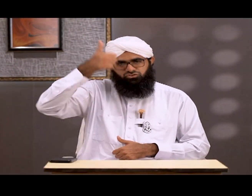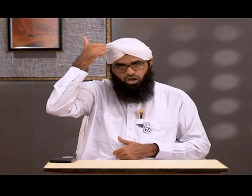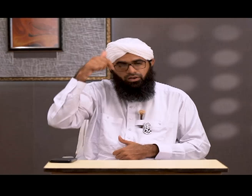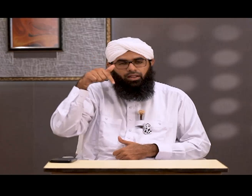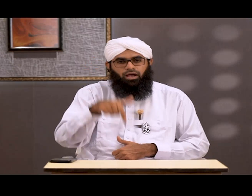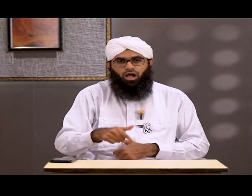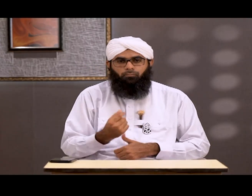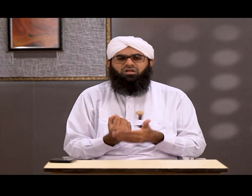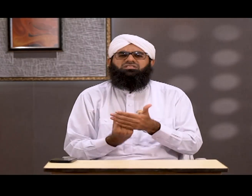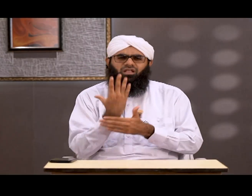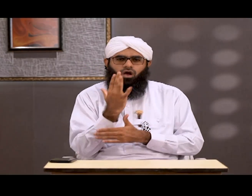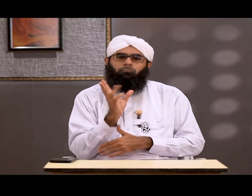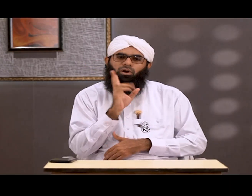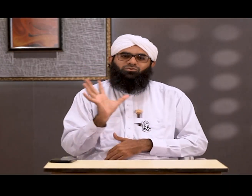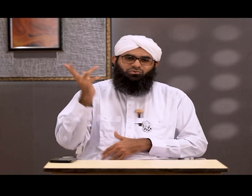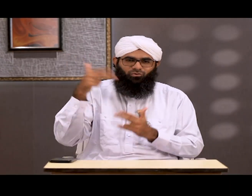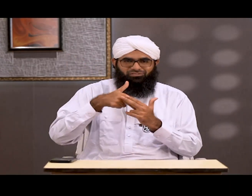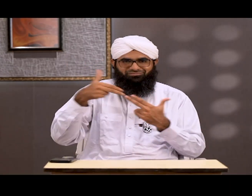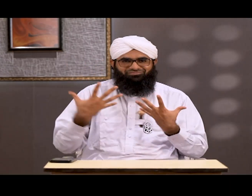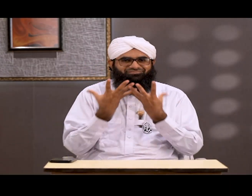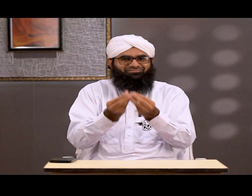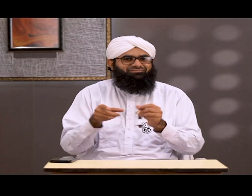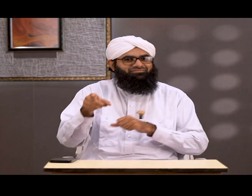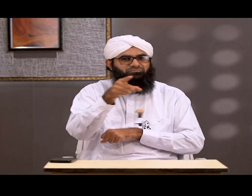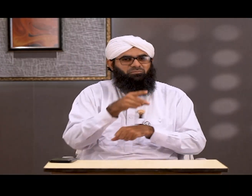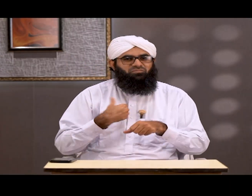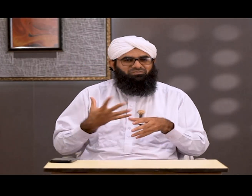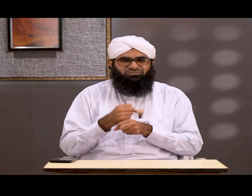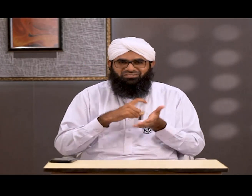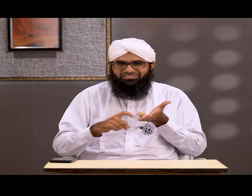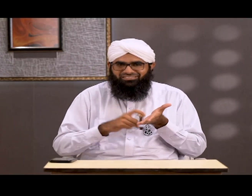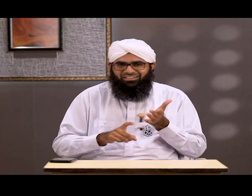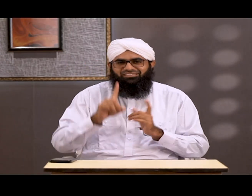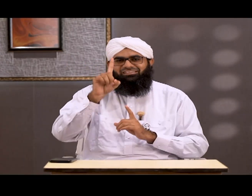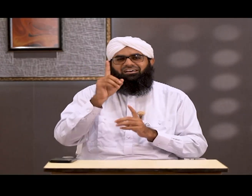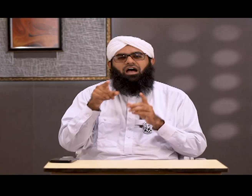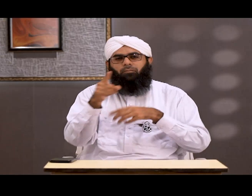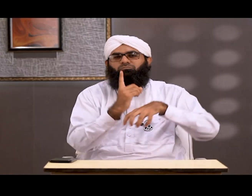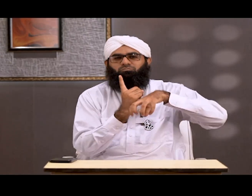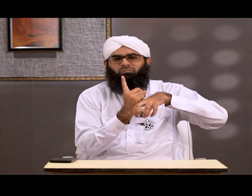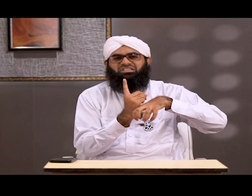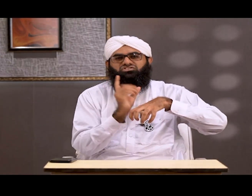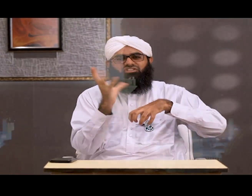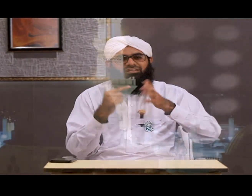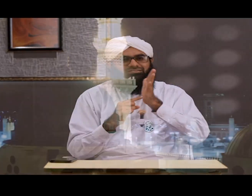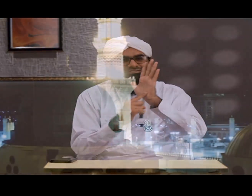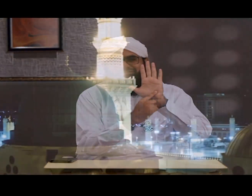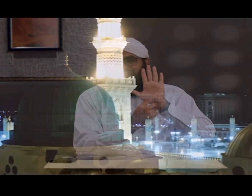الکریم کسی اور موضوع کے ساتھ دوبارہ حاضر ہوں گے۔ تب تک کے لیے اجازت دیجیے، مدنی چینل دیکھتے رہیے۔ صلو علی